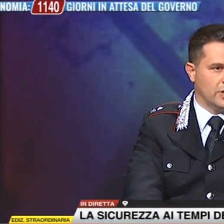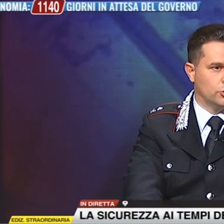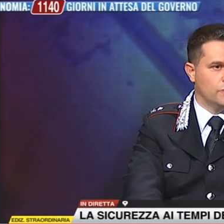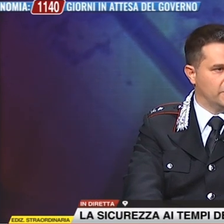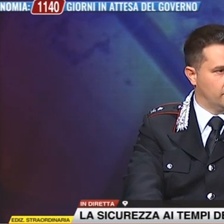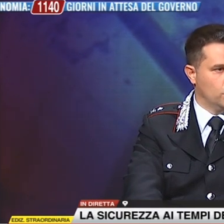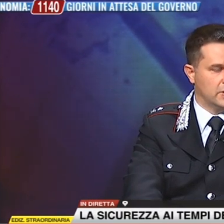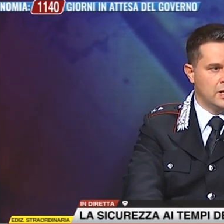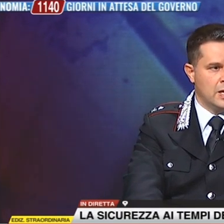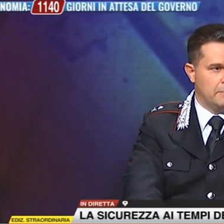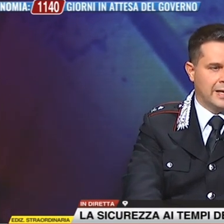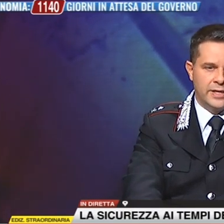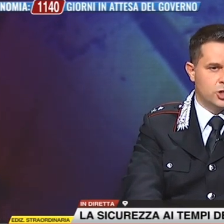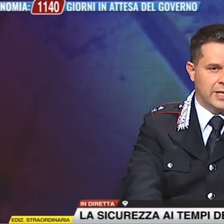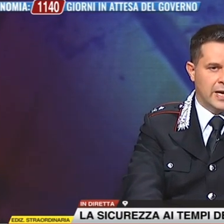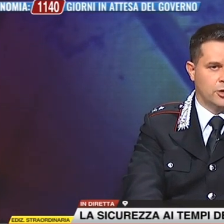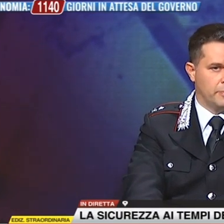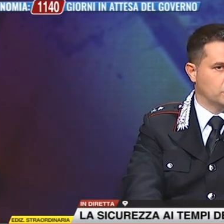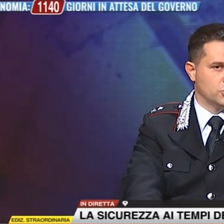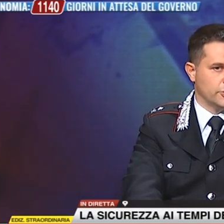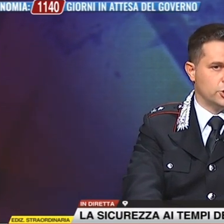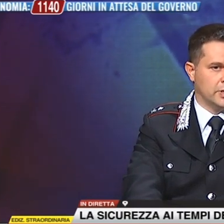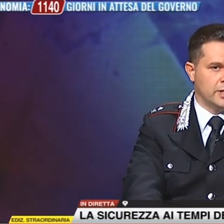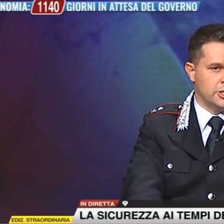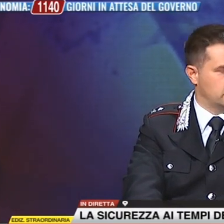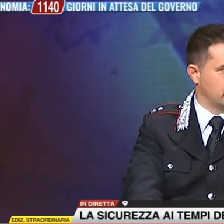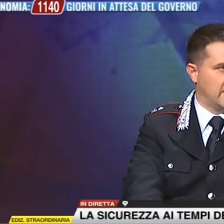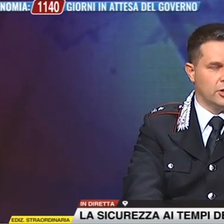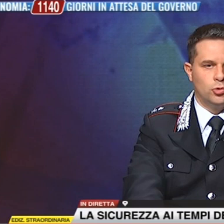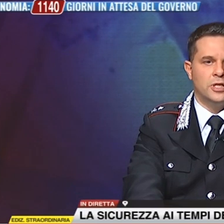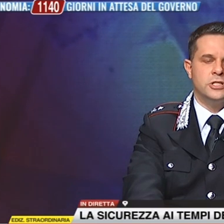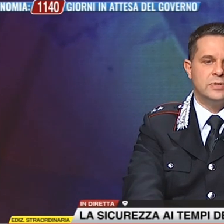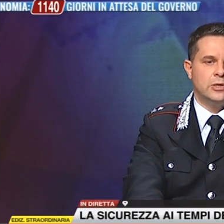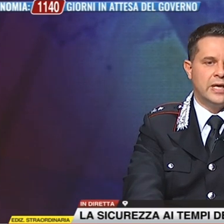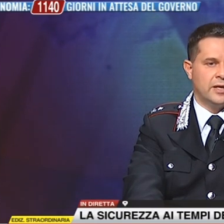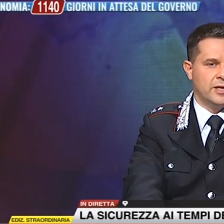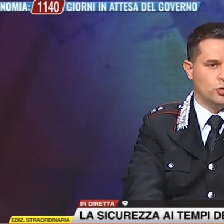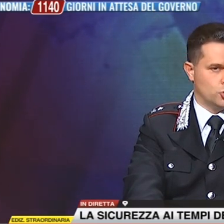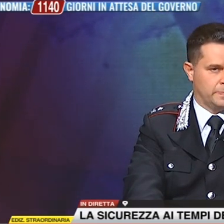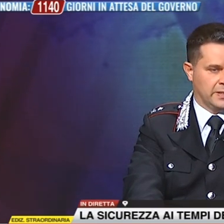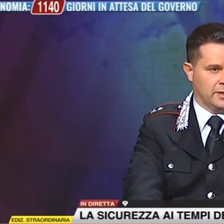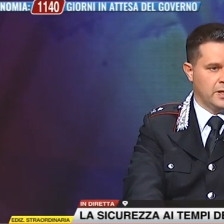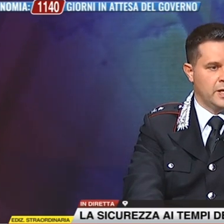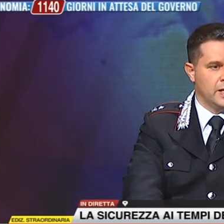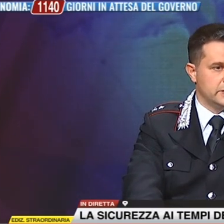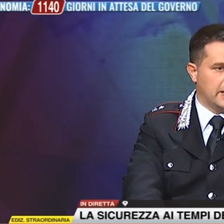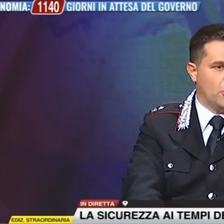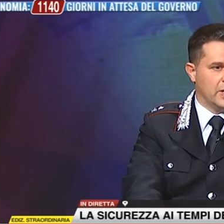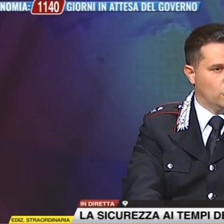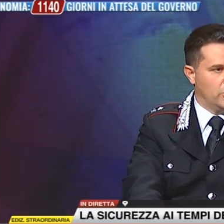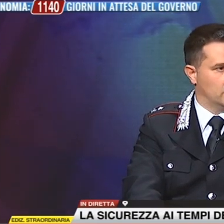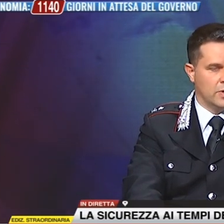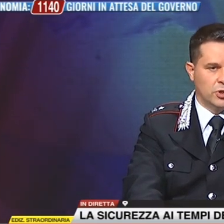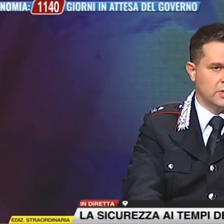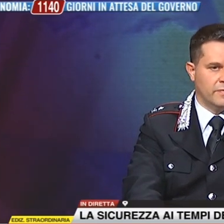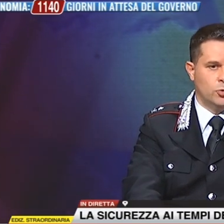nell'ambito delle truffe, dei furti, ma in linea generale noi abbiamo bisogno che i cittadini si segnalino tutte le situazioni che ritengono sospette. Starà poi a